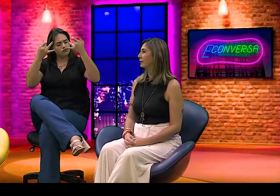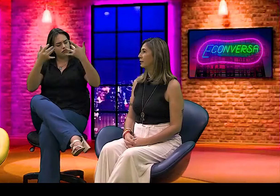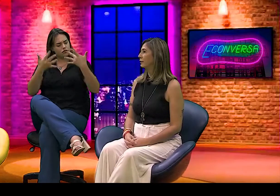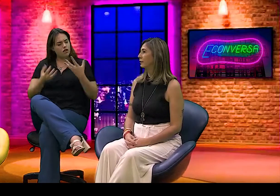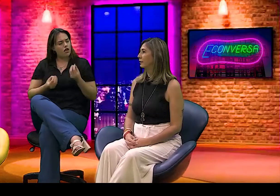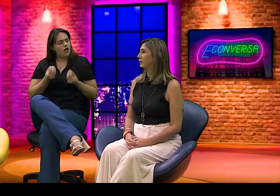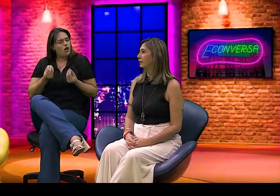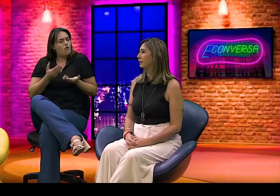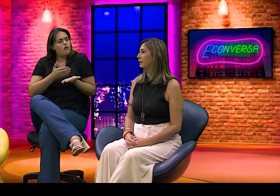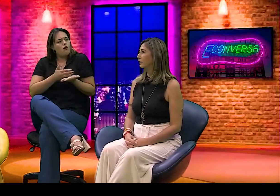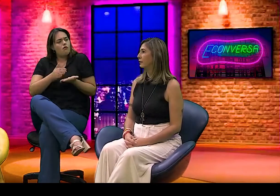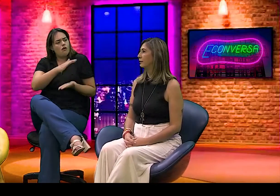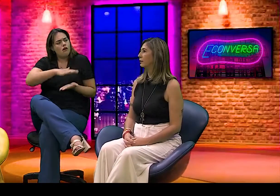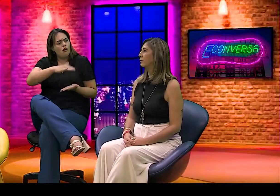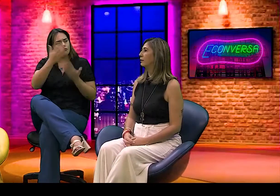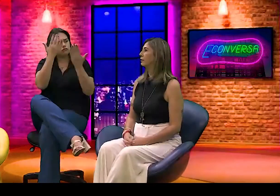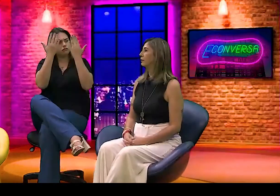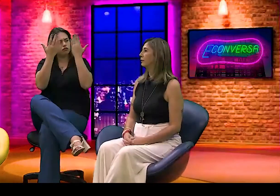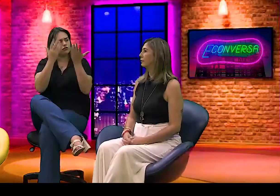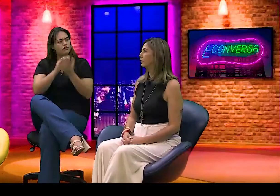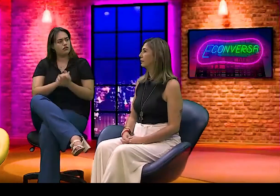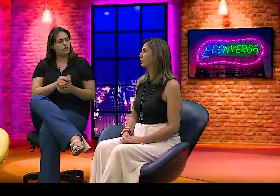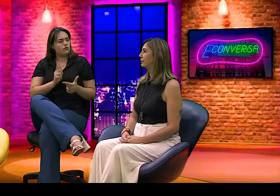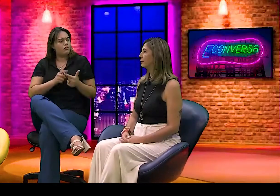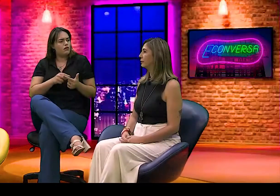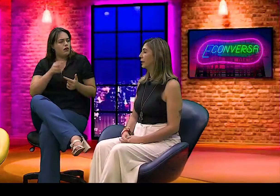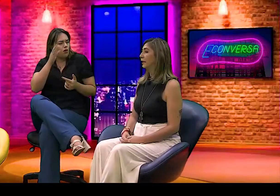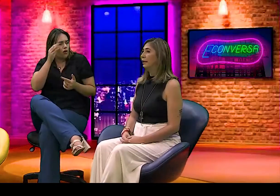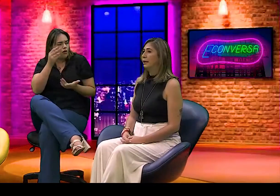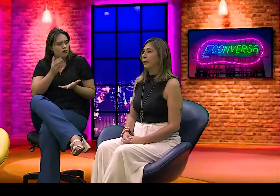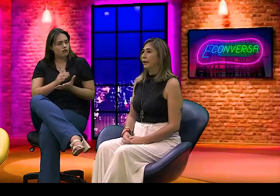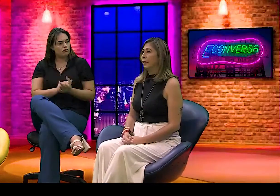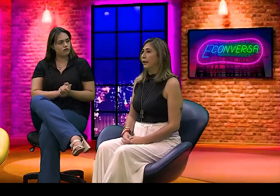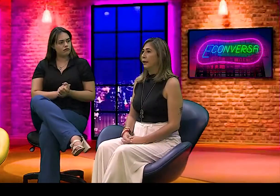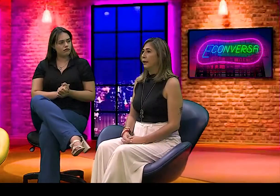você entrou nessa área da psicologia, o que despertou o seu interesse.